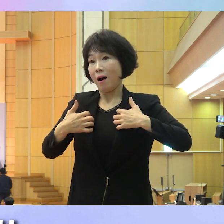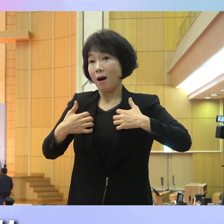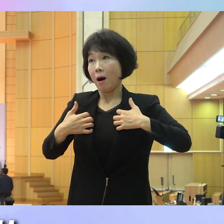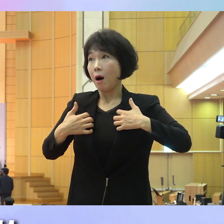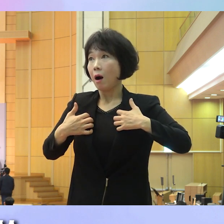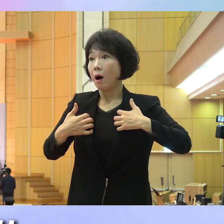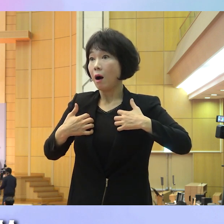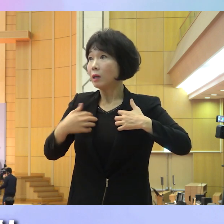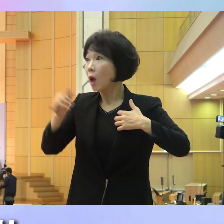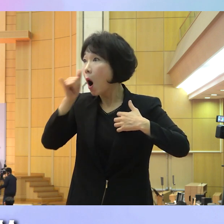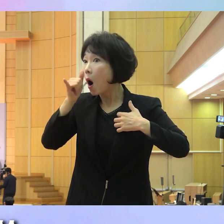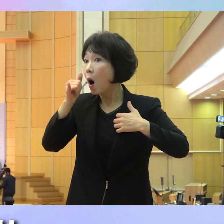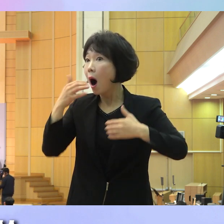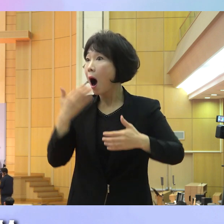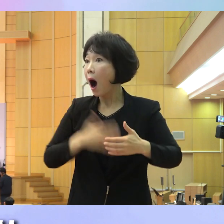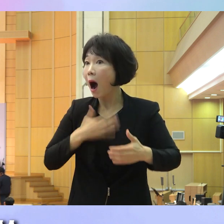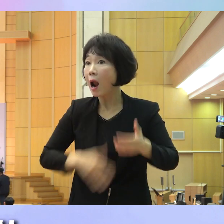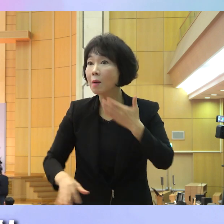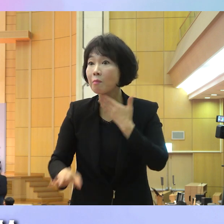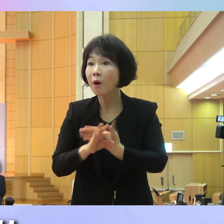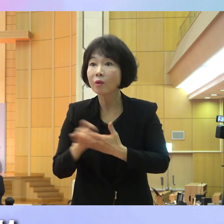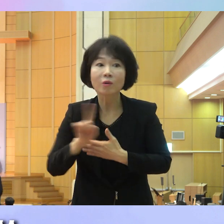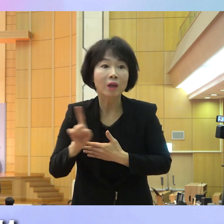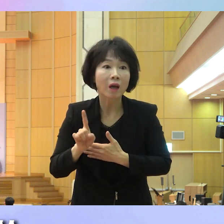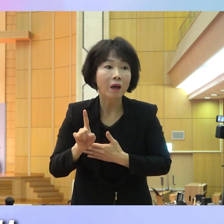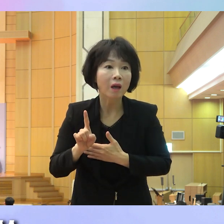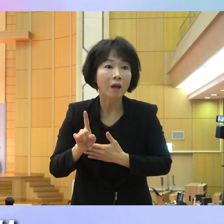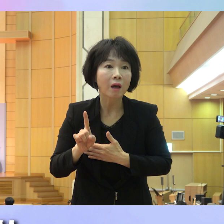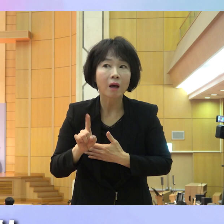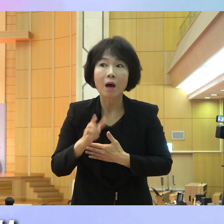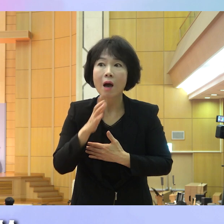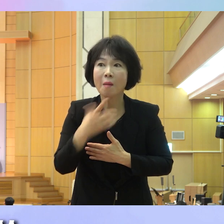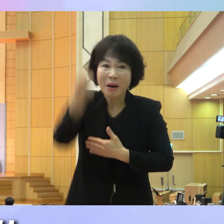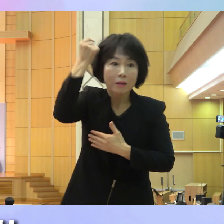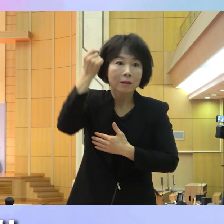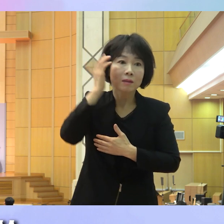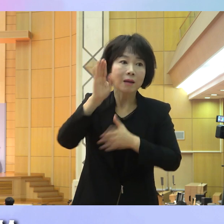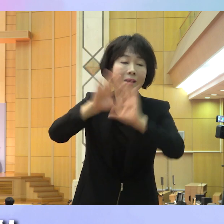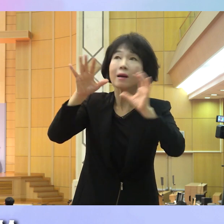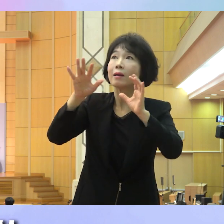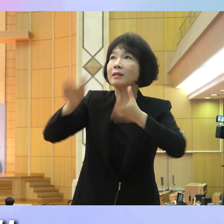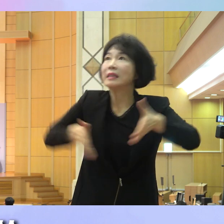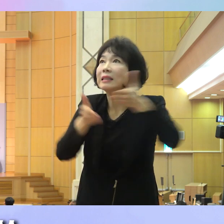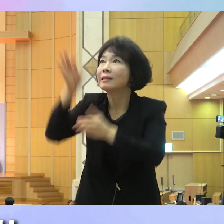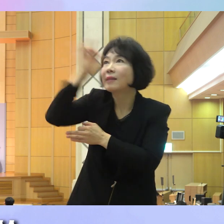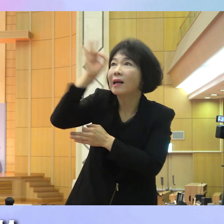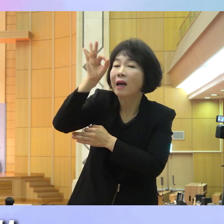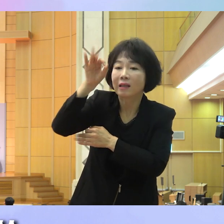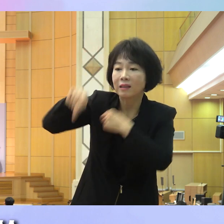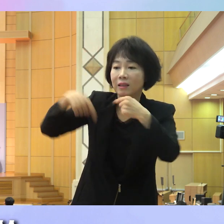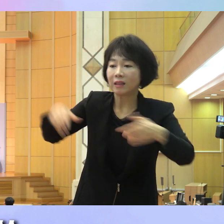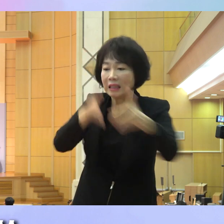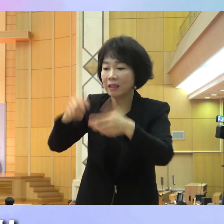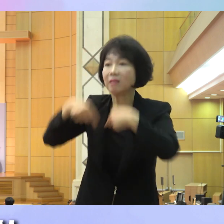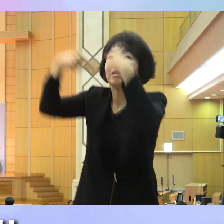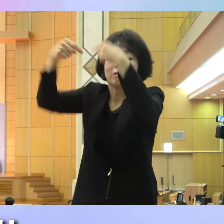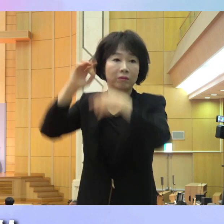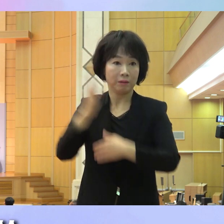안다면 그 길을 찾아야 되고 그 길을 가야 되는데,